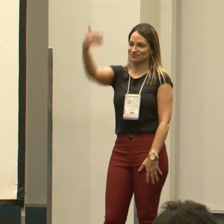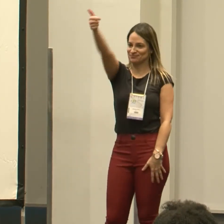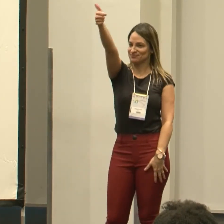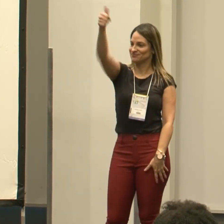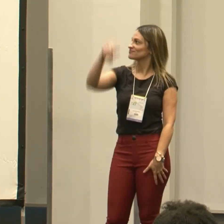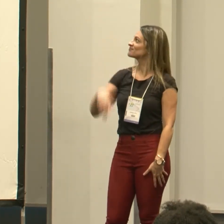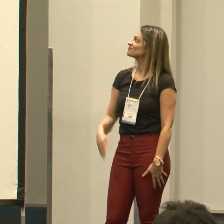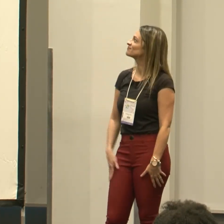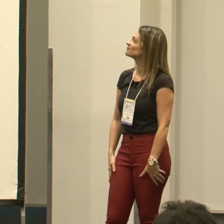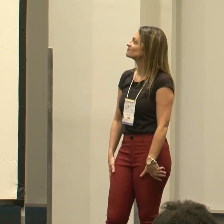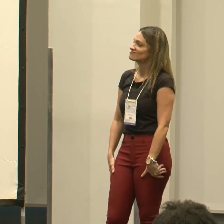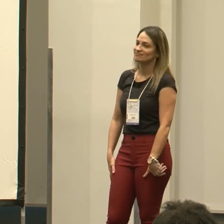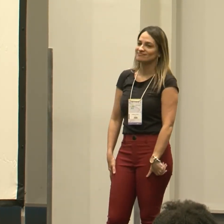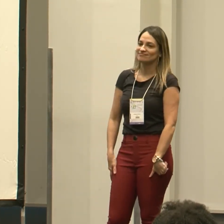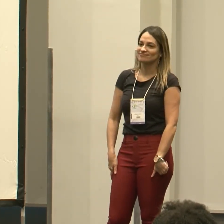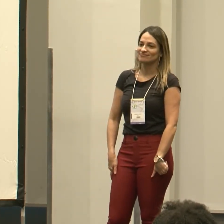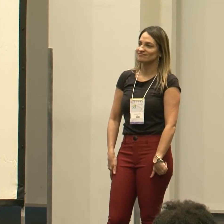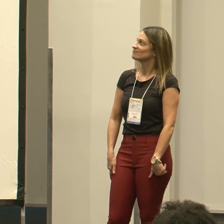e corporais. Próximo.